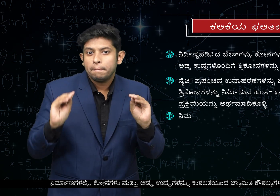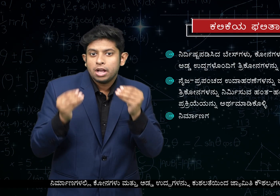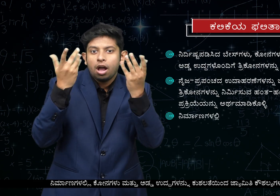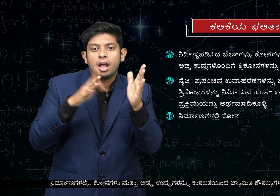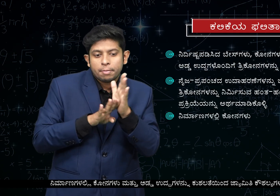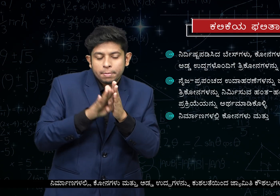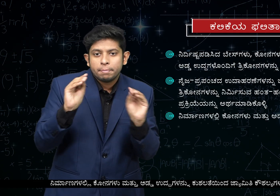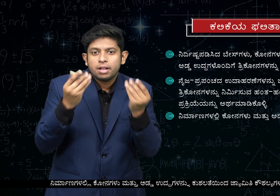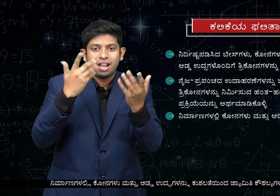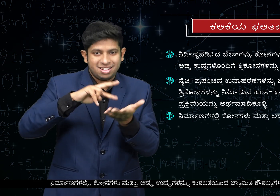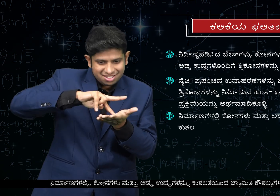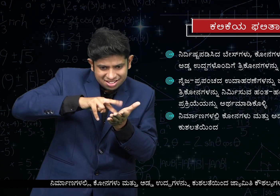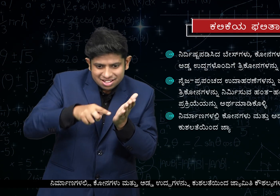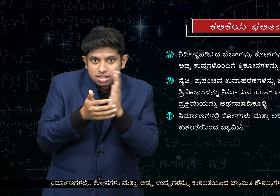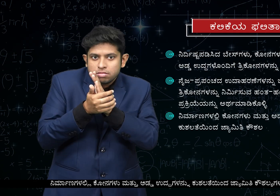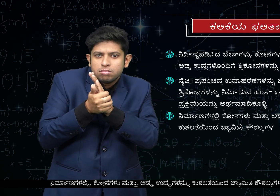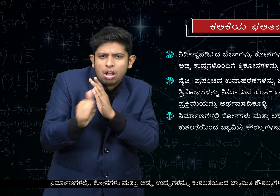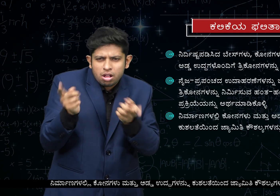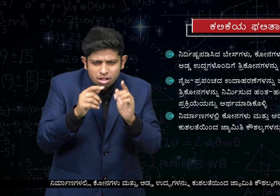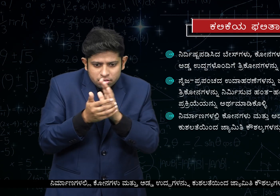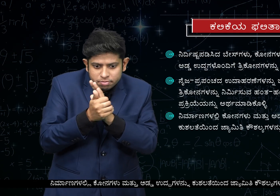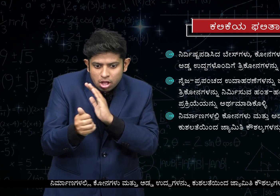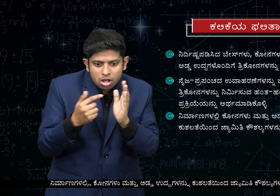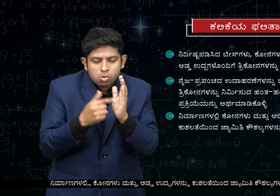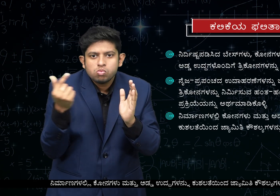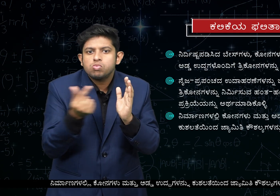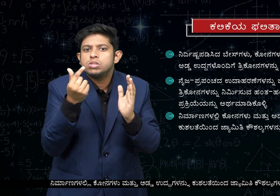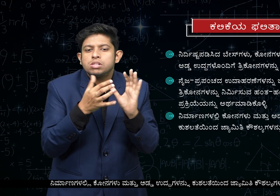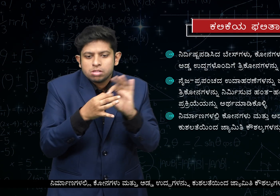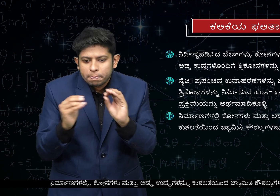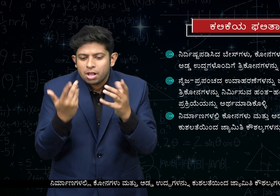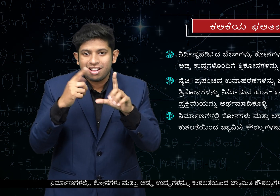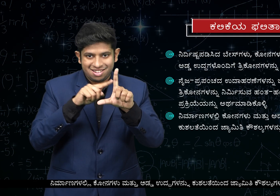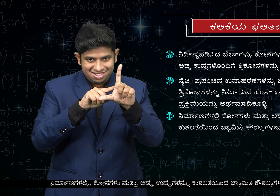ನಿರ್ಮಾಣಗಳಲ್ಲಿ ಕೋನಗಳು ಮತ್ತು ಅಡ್ಡ ಉದ್ದಗಳನ್ನು ಕುಶಲತೆಯಿಂದ ಜ್ಯಾಮಿತಿ ಕೌಶಲ್ಯಗಳನ್ನು ಹೆಚ್ಚಿಸಿ.